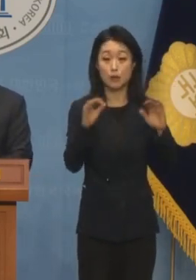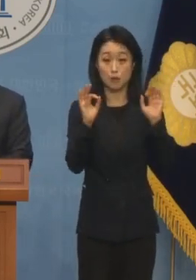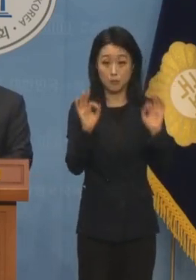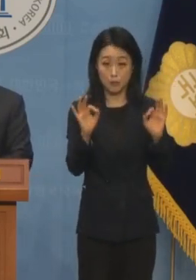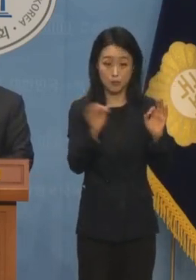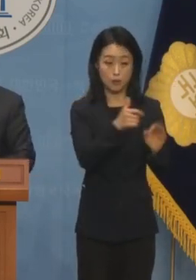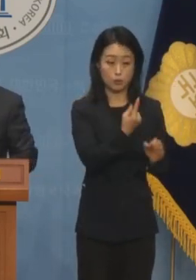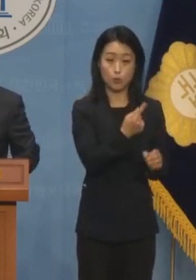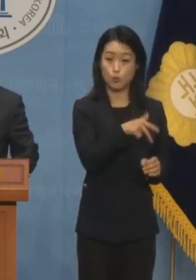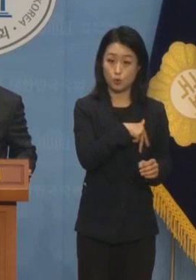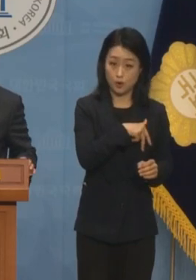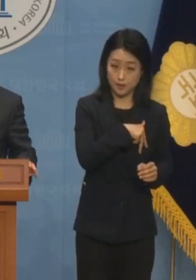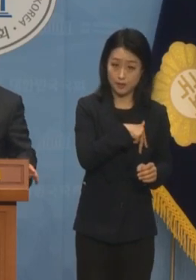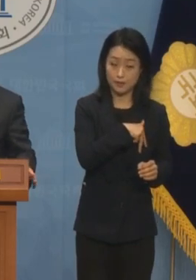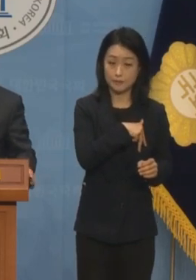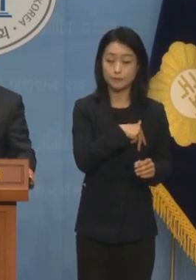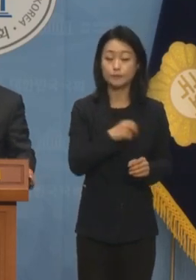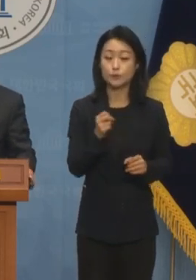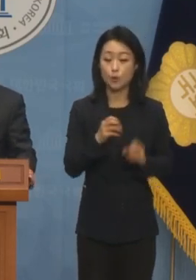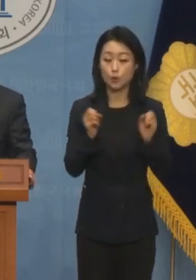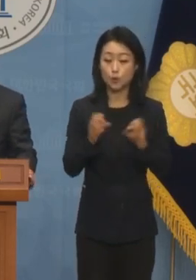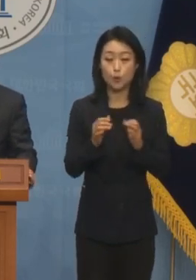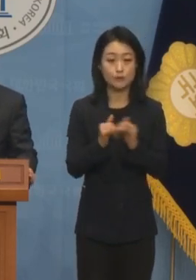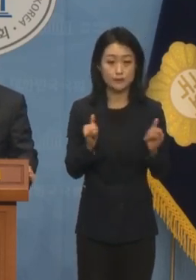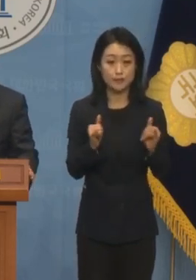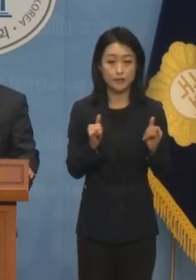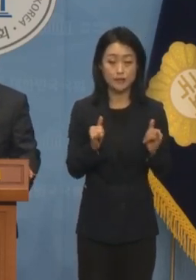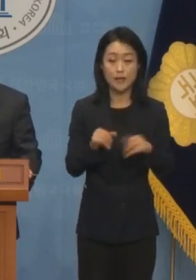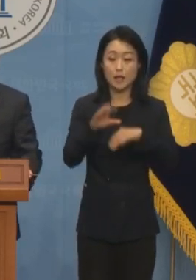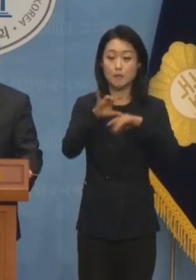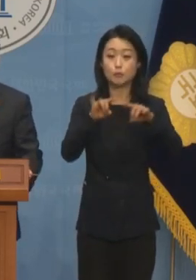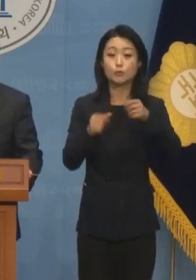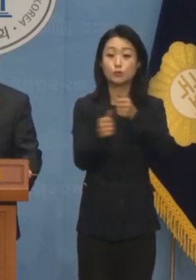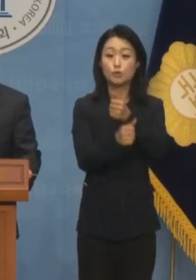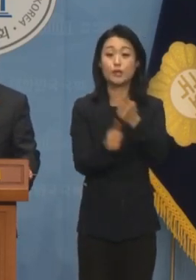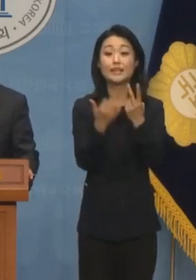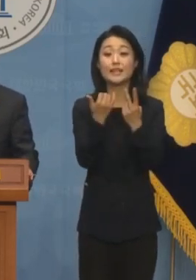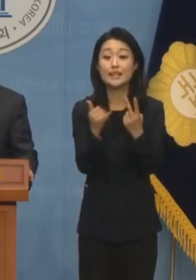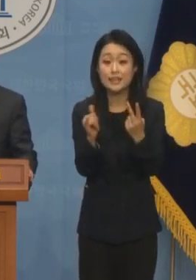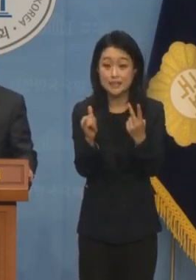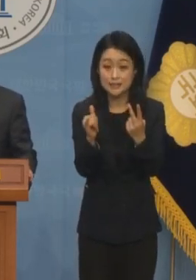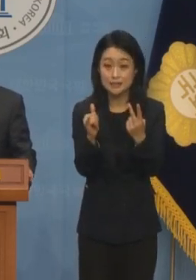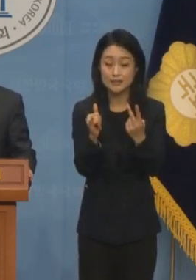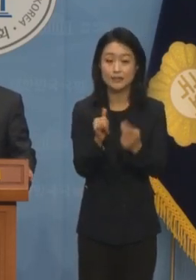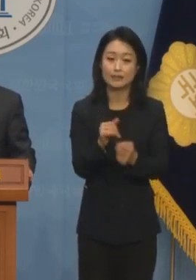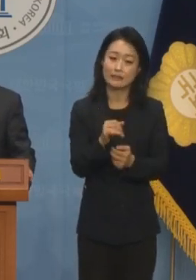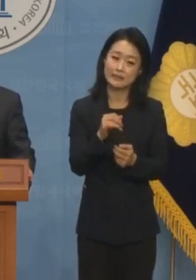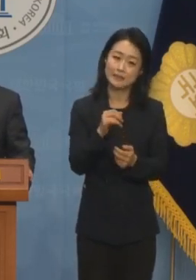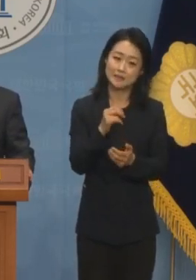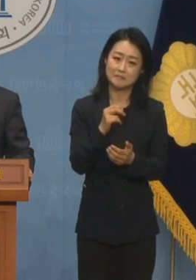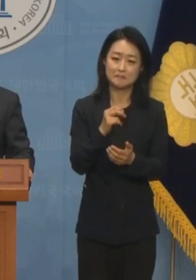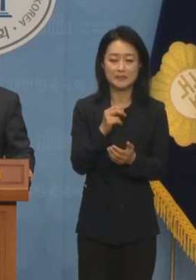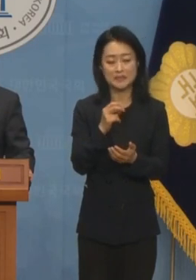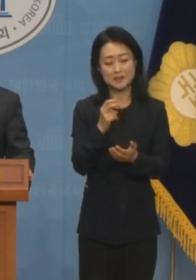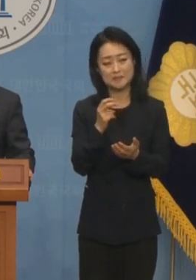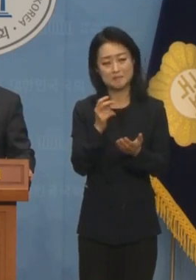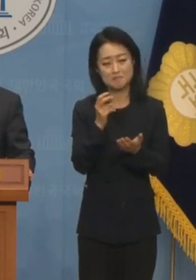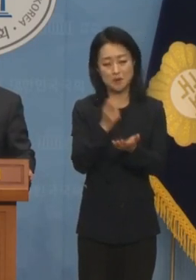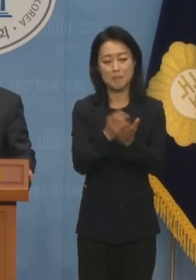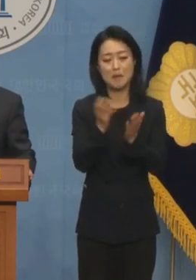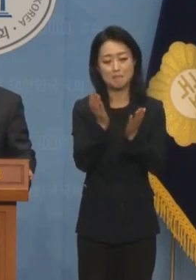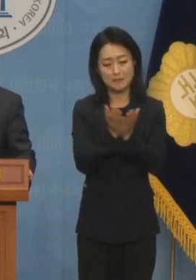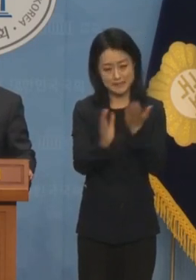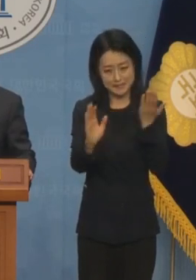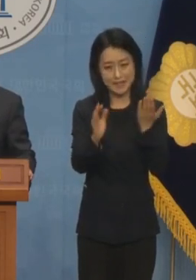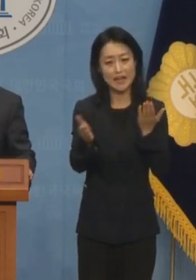노정면 의원 이하 토론자들이 방통위 2인 체제가 바람직하진 않지만 위법하지는 않다는